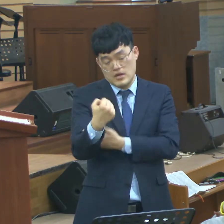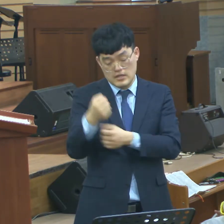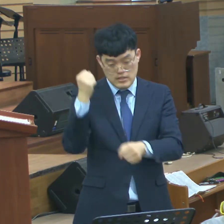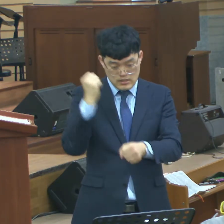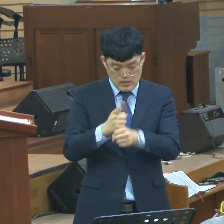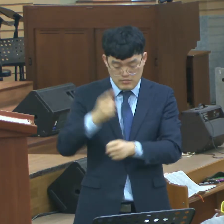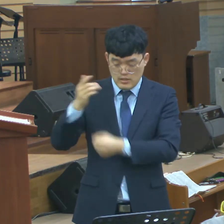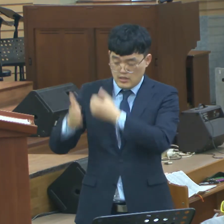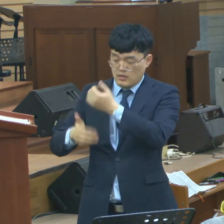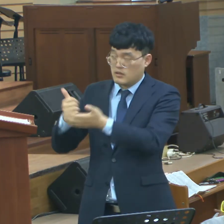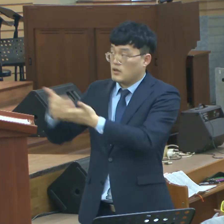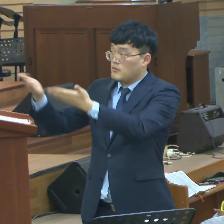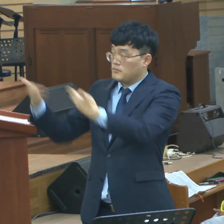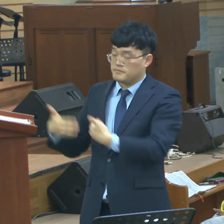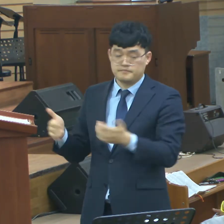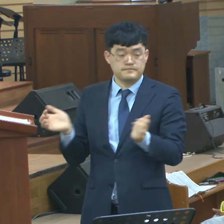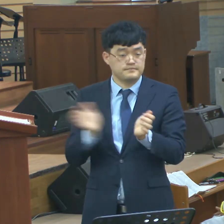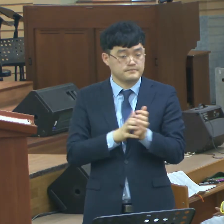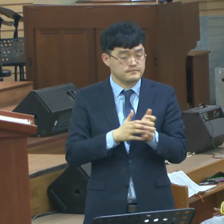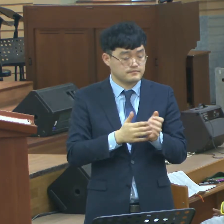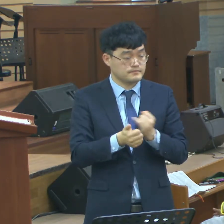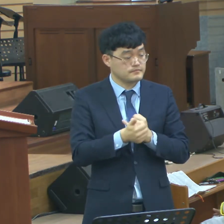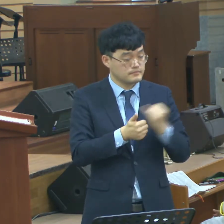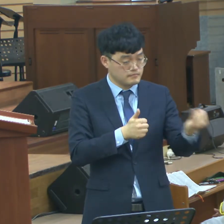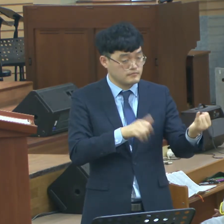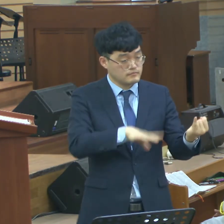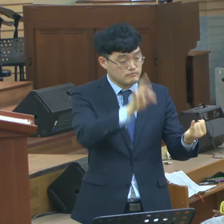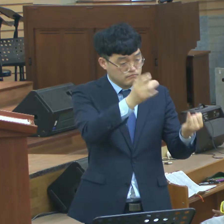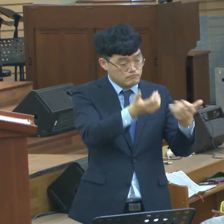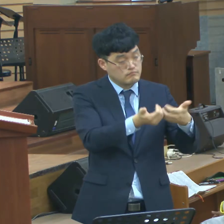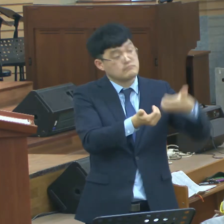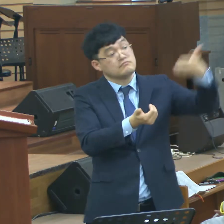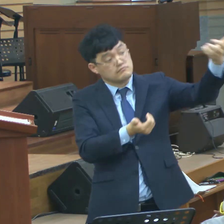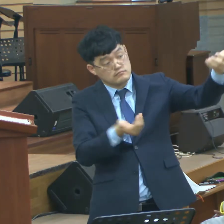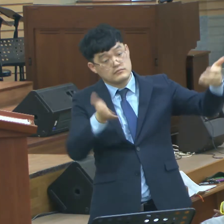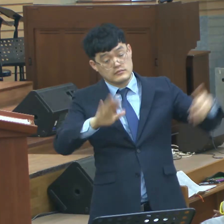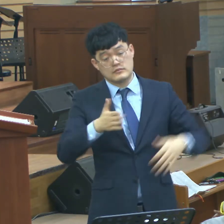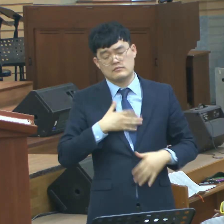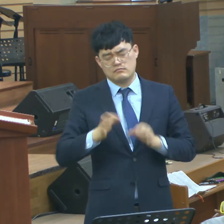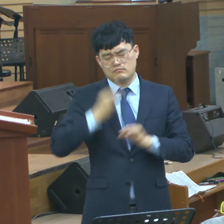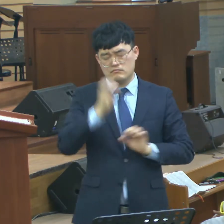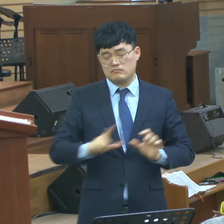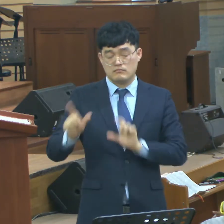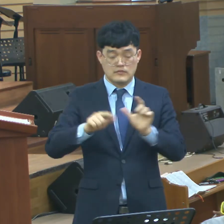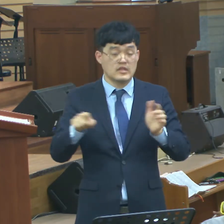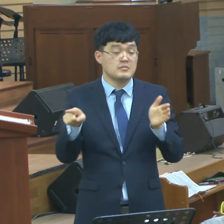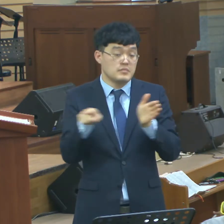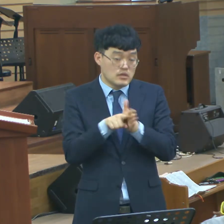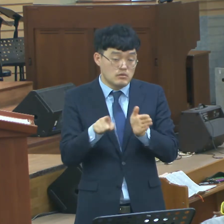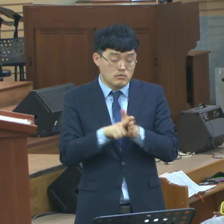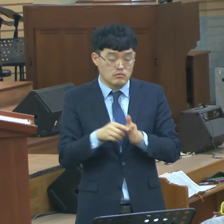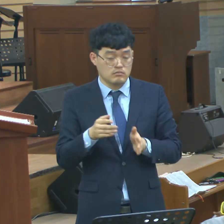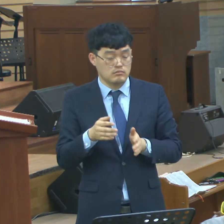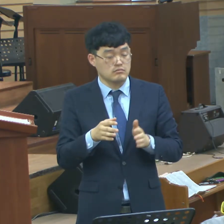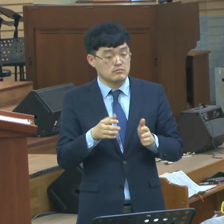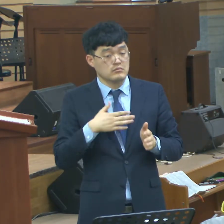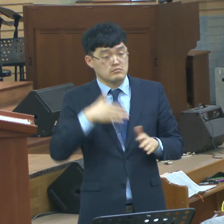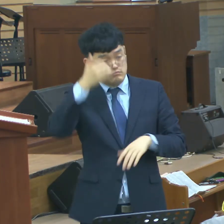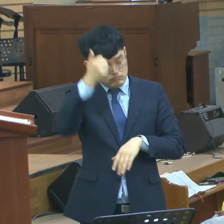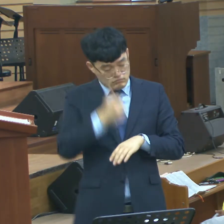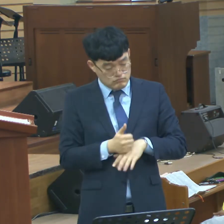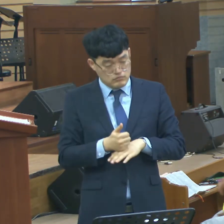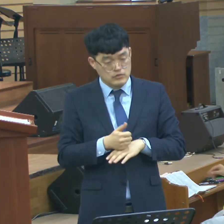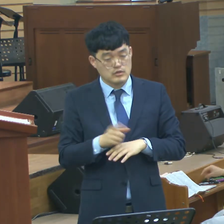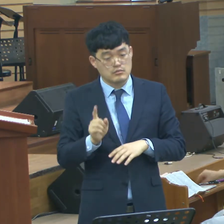하나님께 받았어. 아내가 먼저 갔지만 나는 영원히 살 걸 믿고 내 아내도 영원히 살 걸 믿었기 때문에